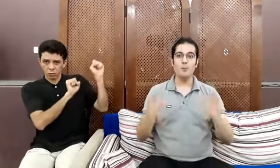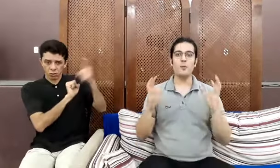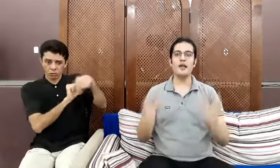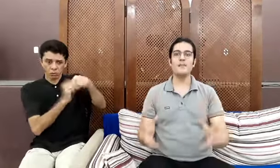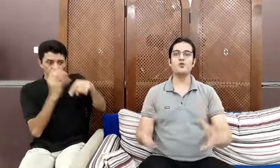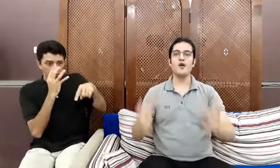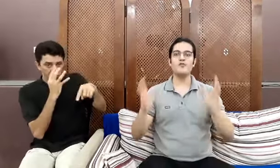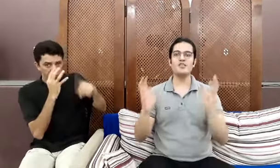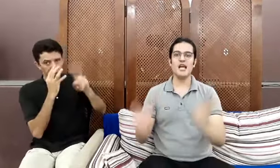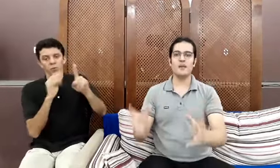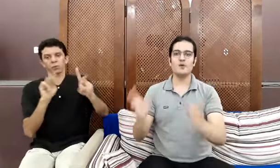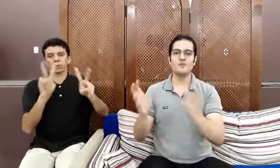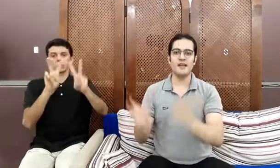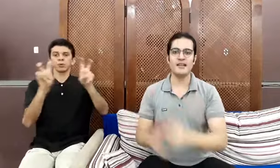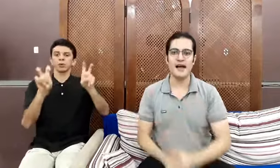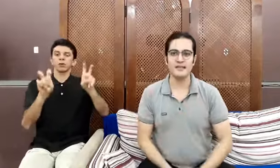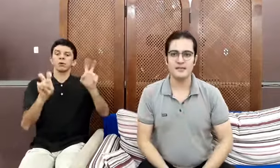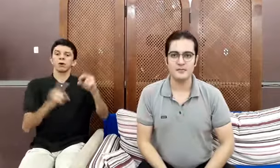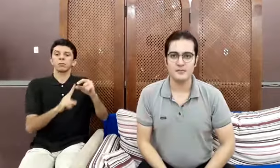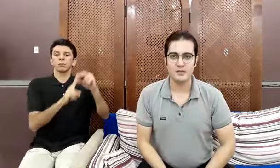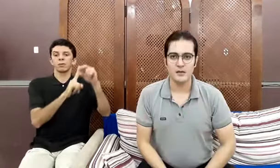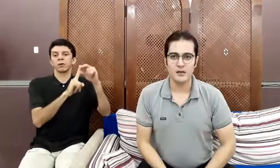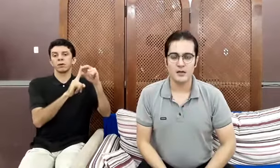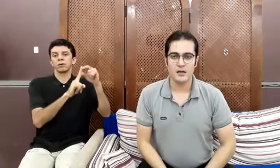Qual é o problema do evangelho da prosperidade?